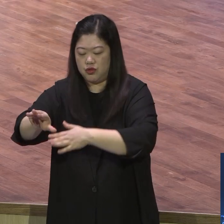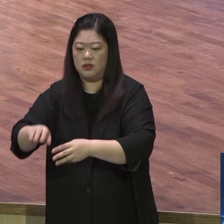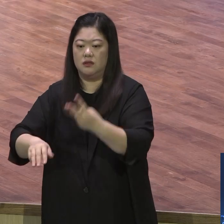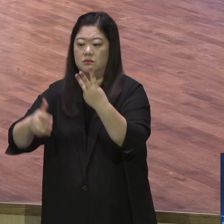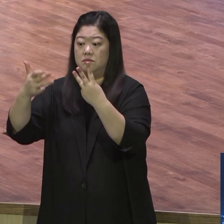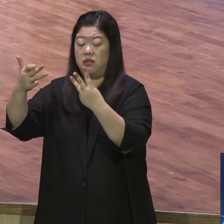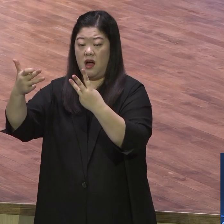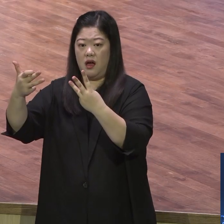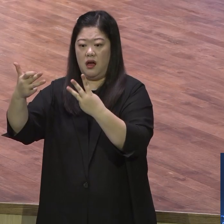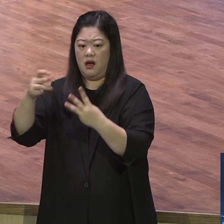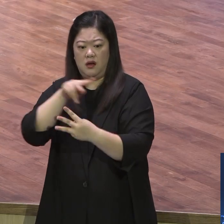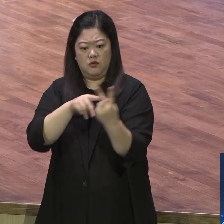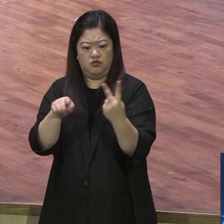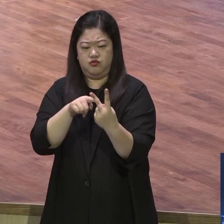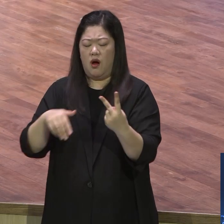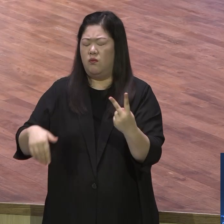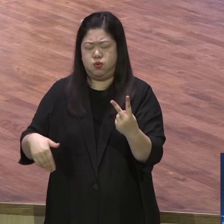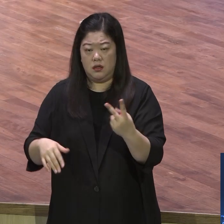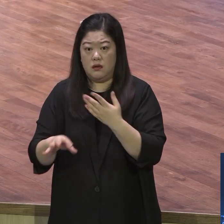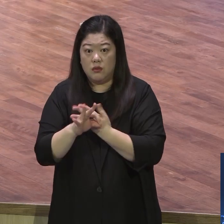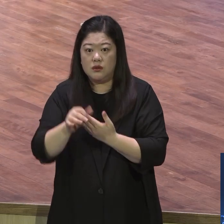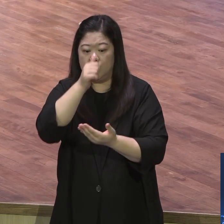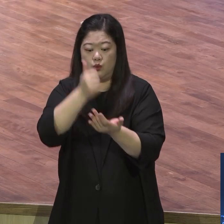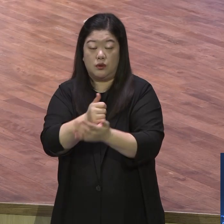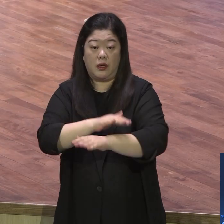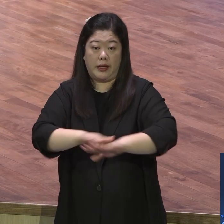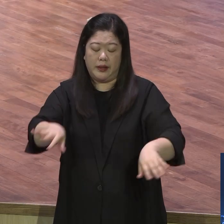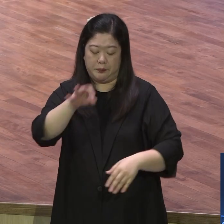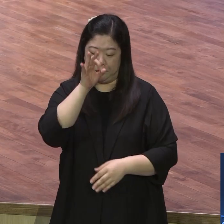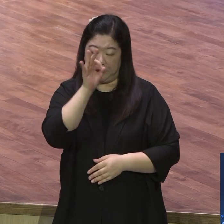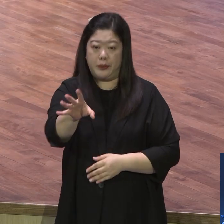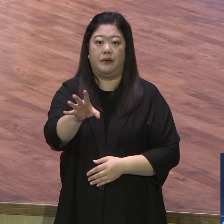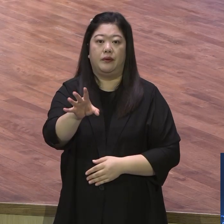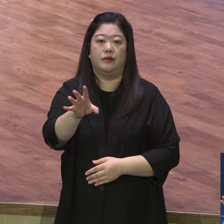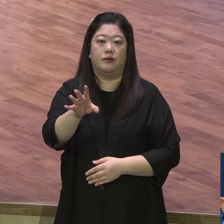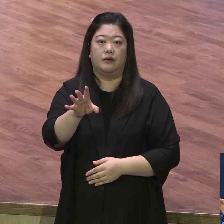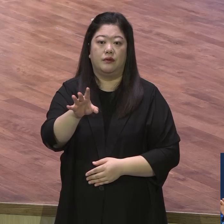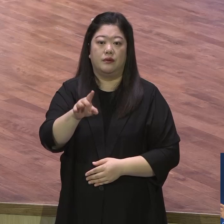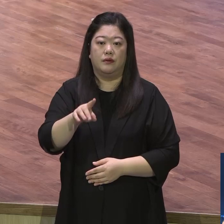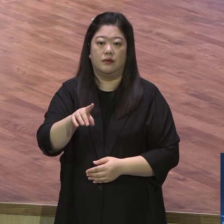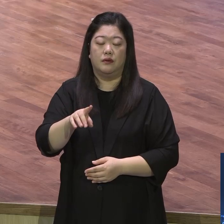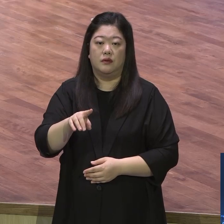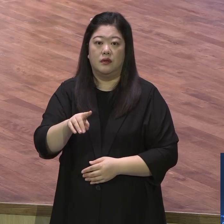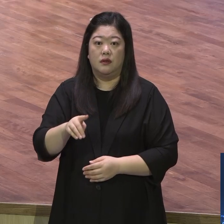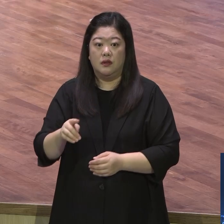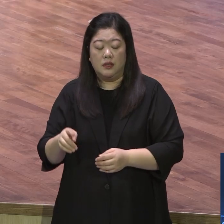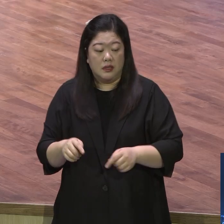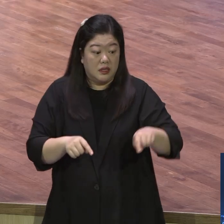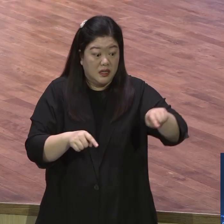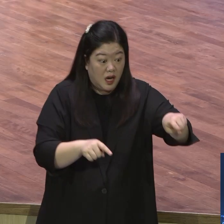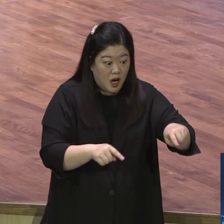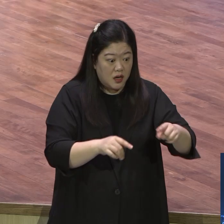권세에서 빠져나올 수가 없다 라는 사실을 이 세기관들은 몰랐어요